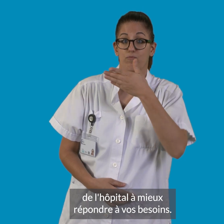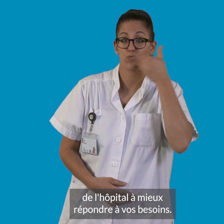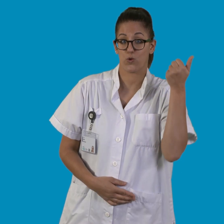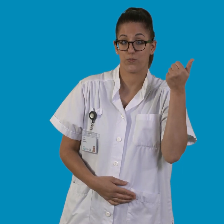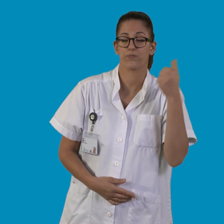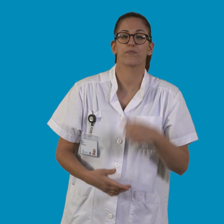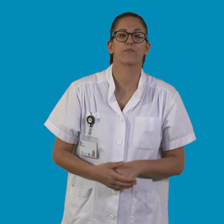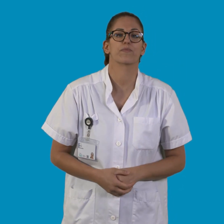besoins.